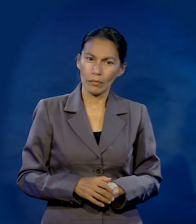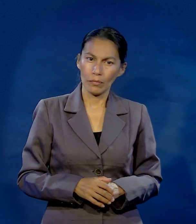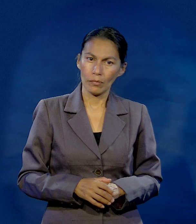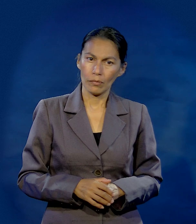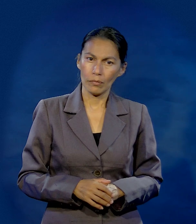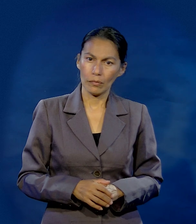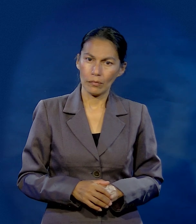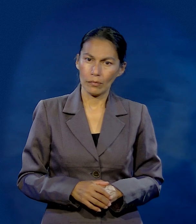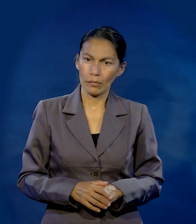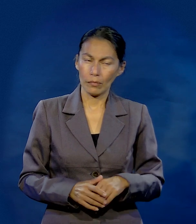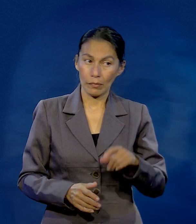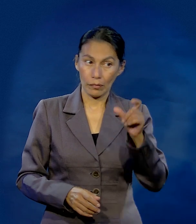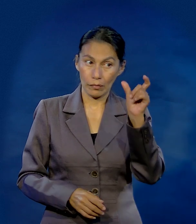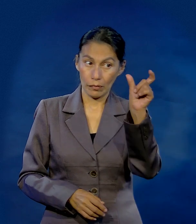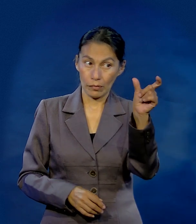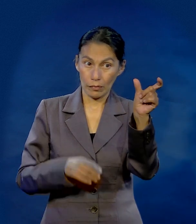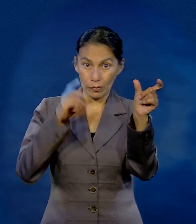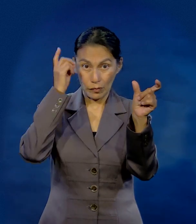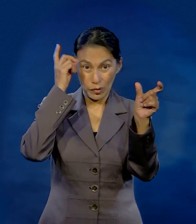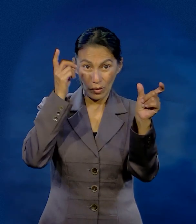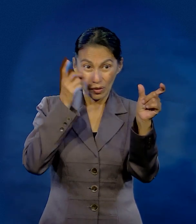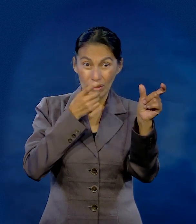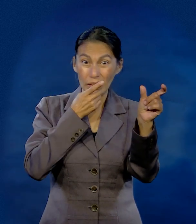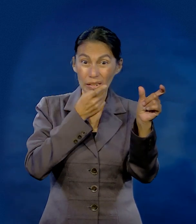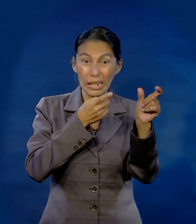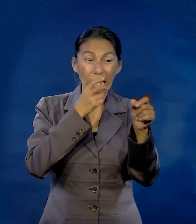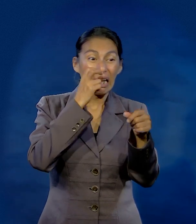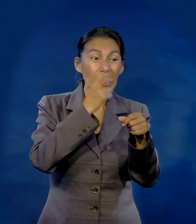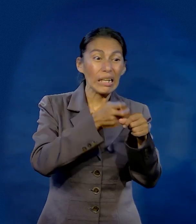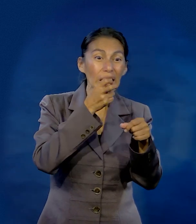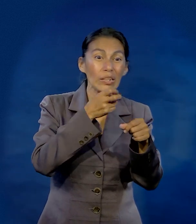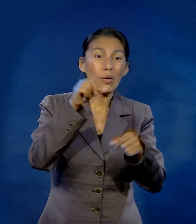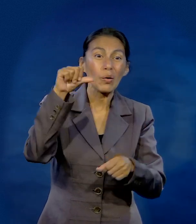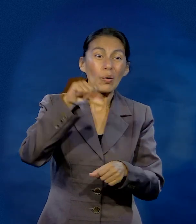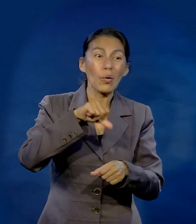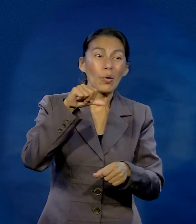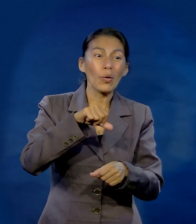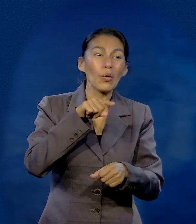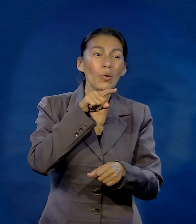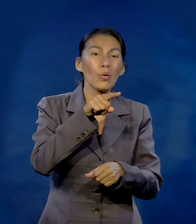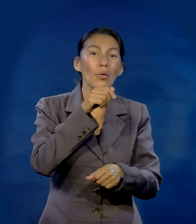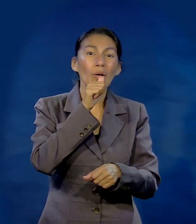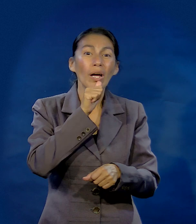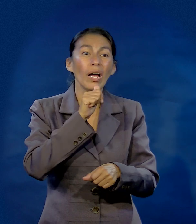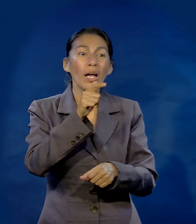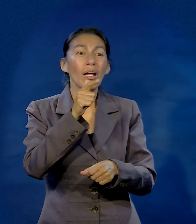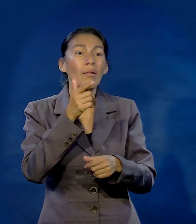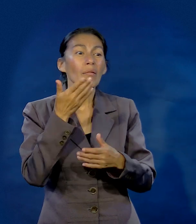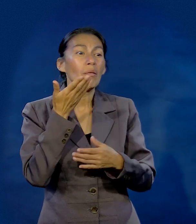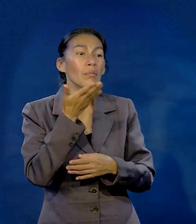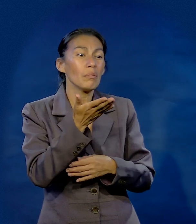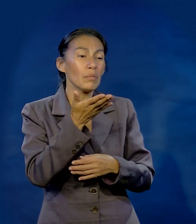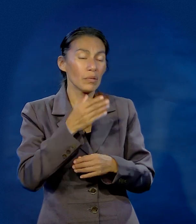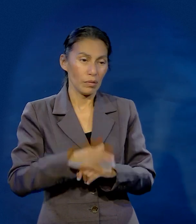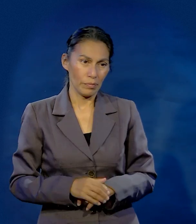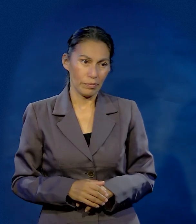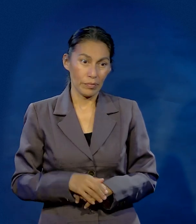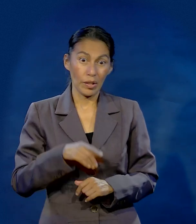pero la razón más fuerte para mí por la cual Cristo dice que este hombre es necio